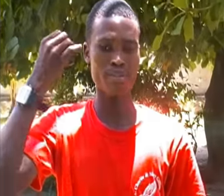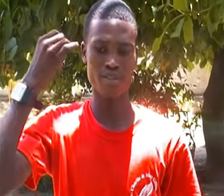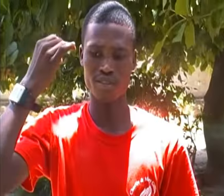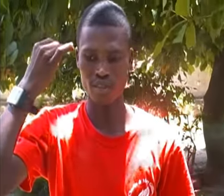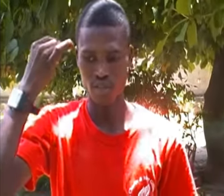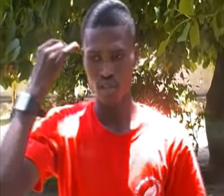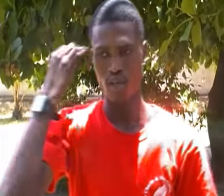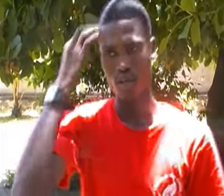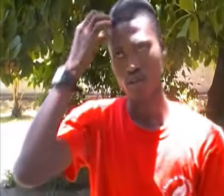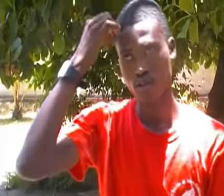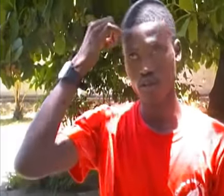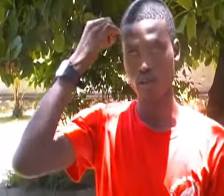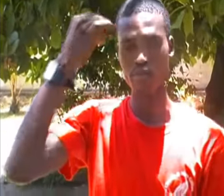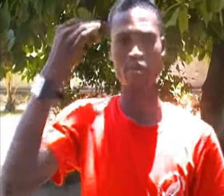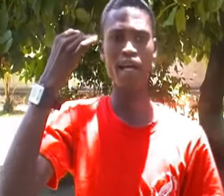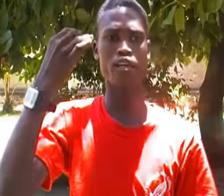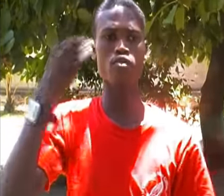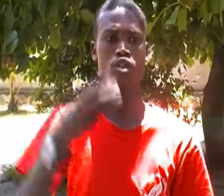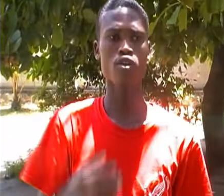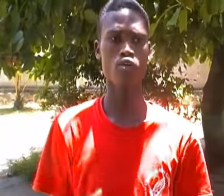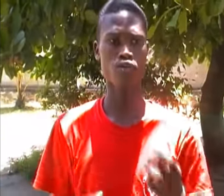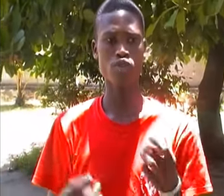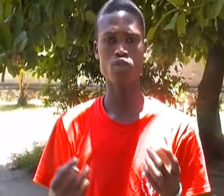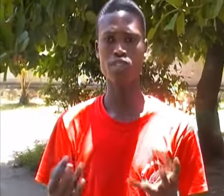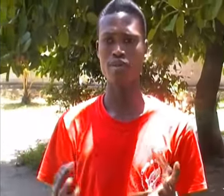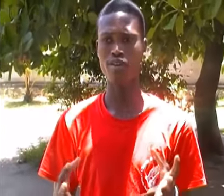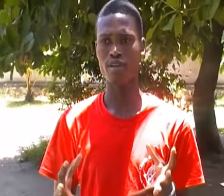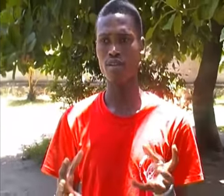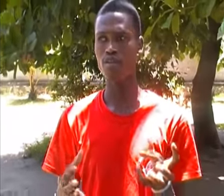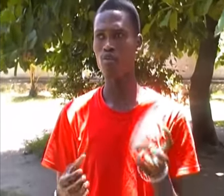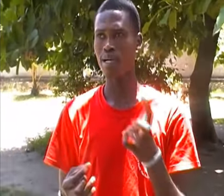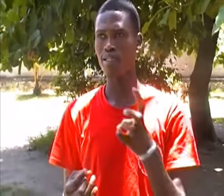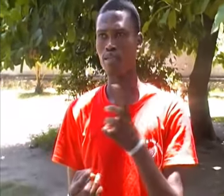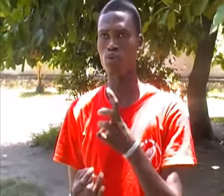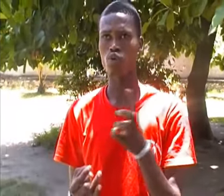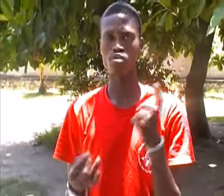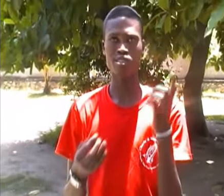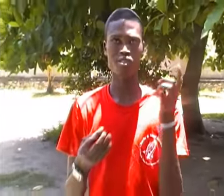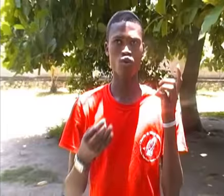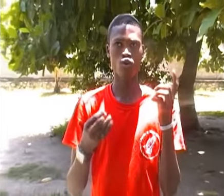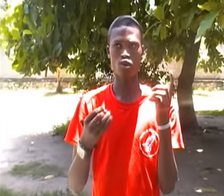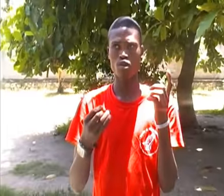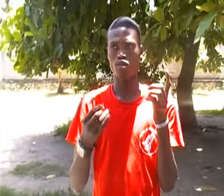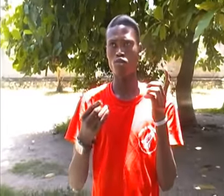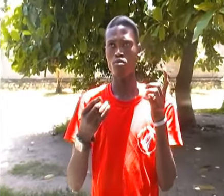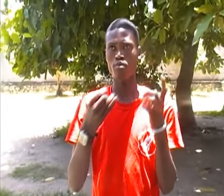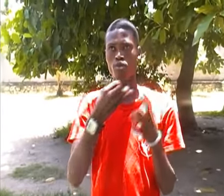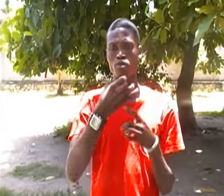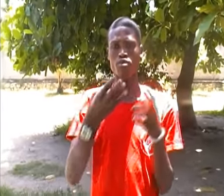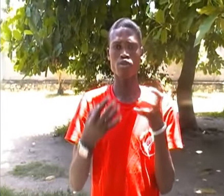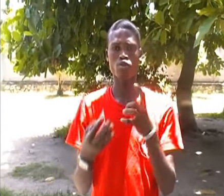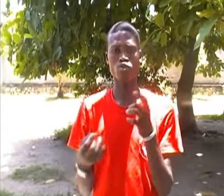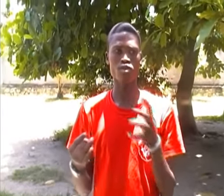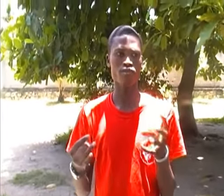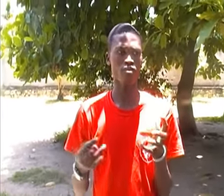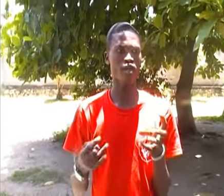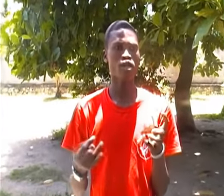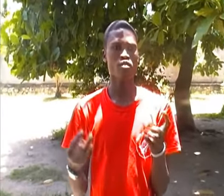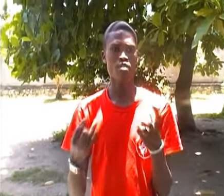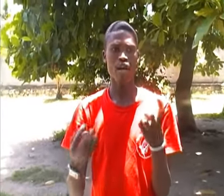plus. En pile bagaille que nous tenons confusion ensemble avec lui, nous pas de gain comme si on une bonne compréhension sur lui vraiment, mais